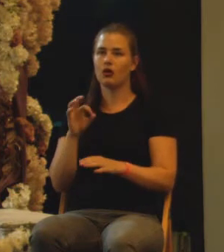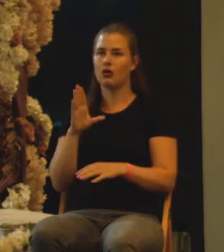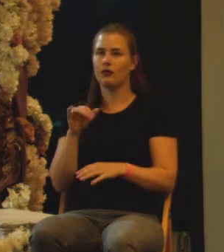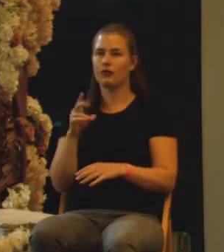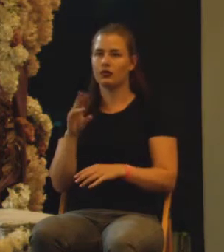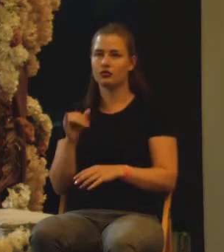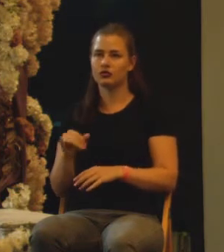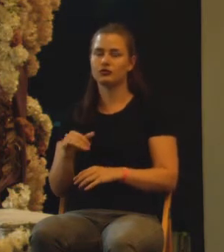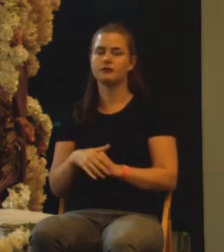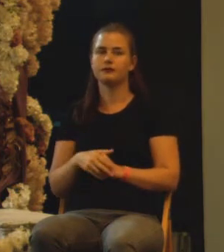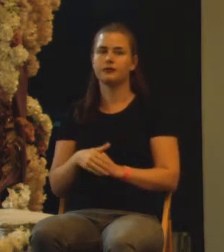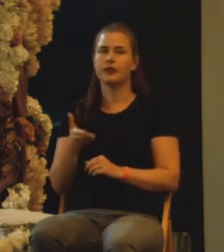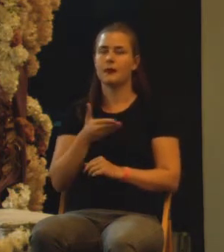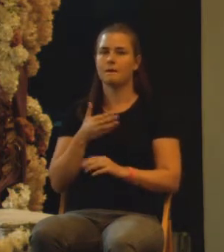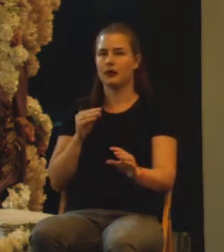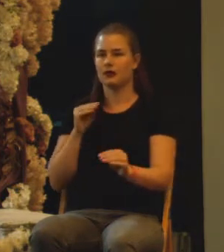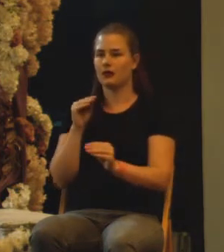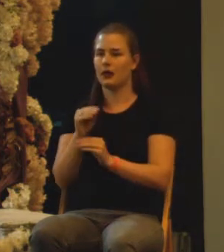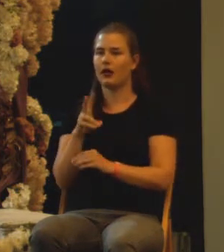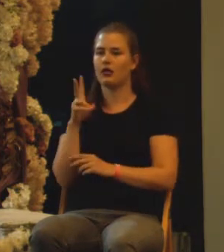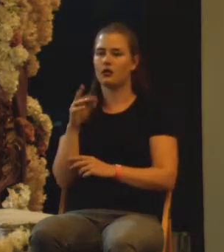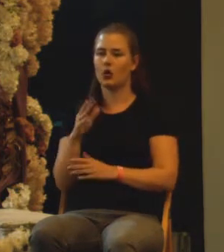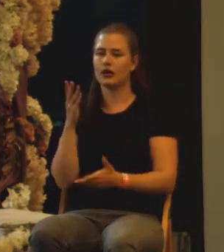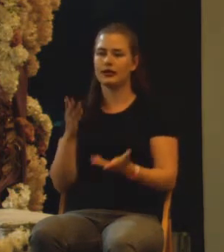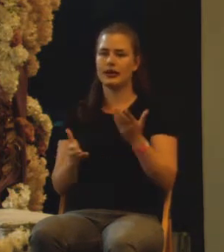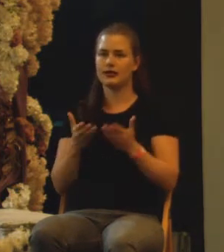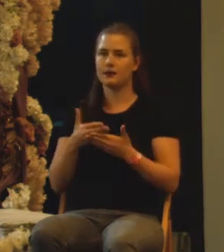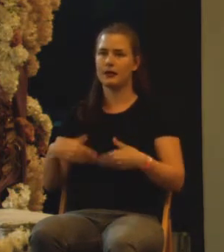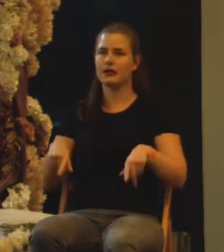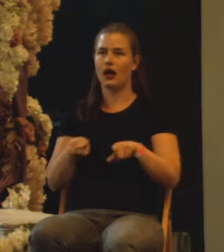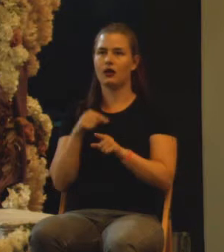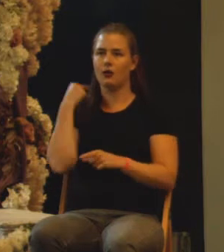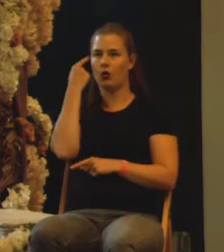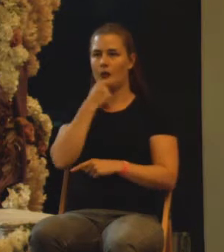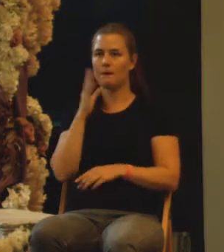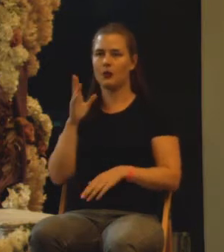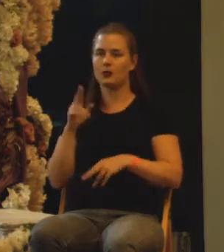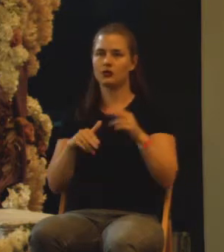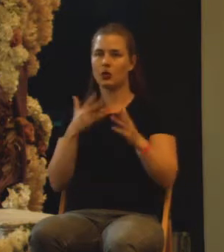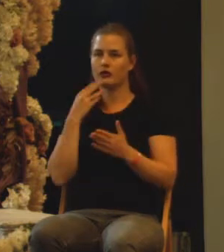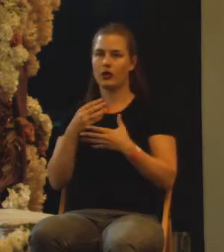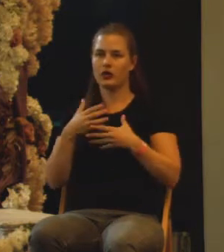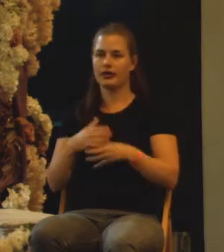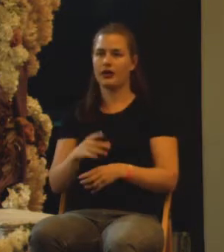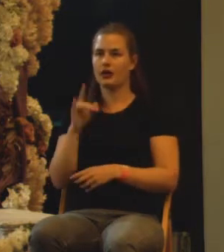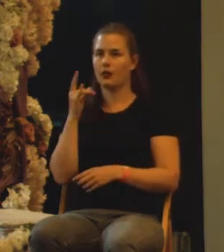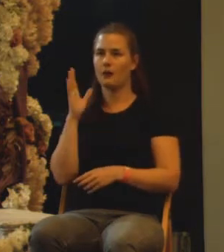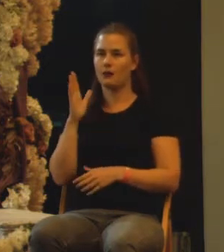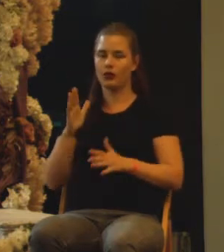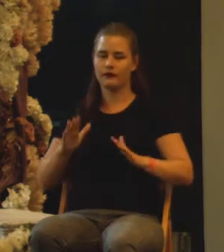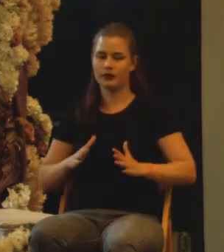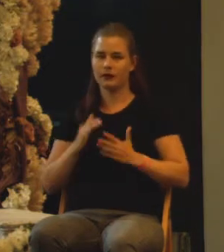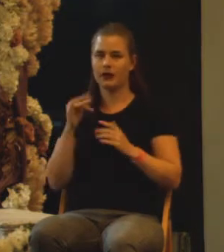или яйца, мы их добавим. Но если мы таким образом будем строить свою диету, ребенок будет